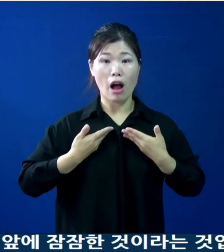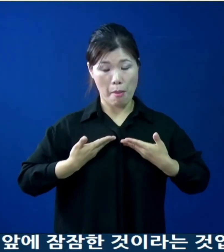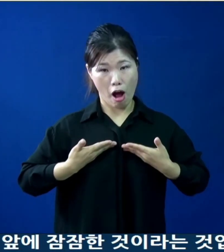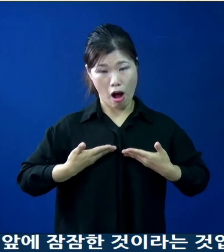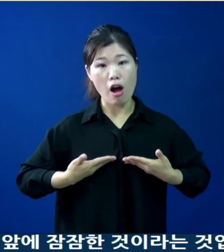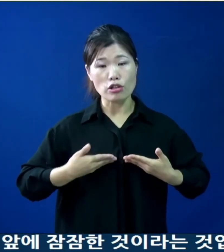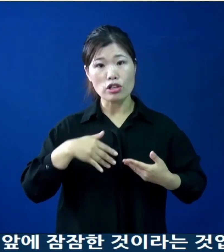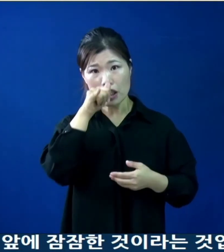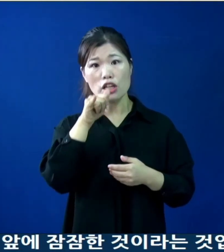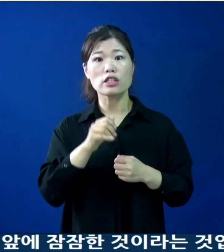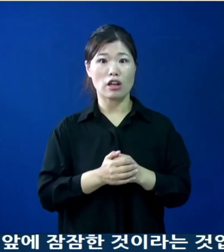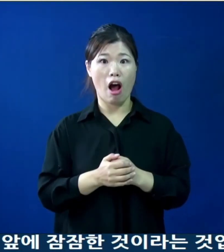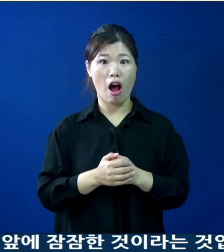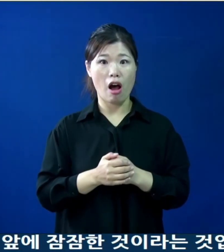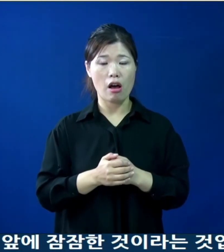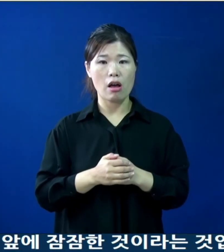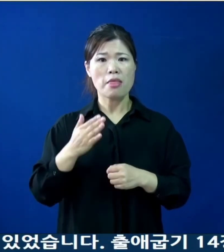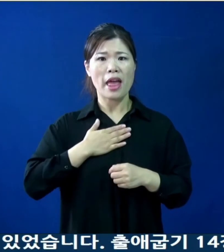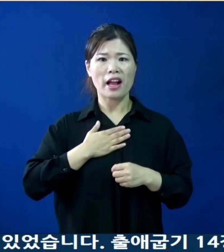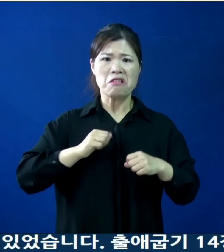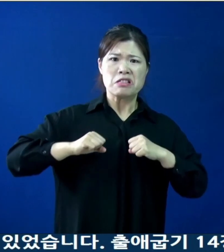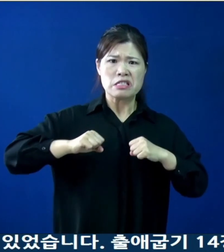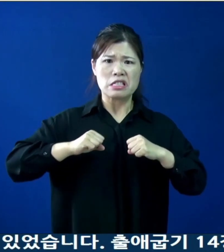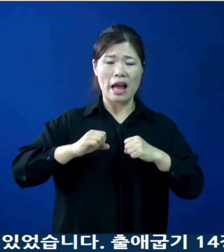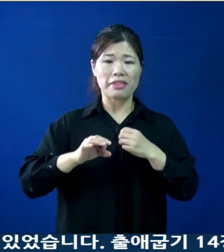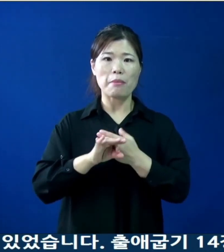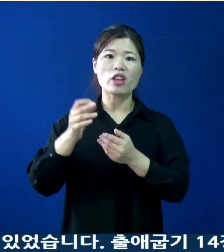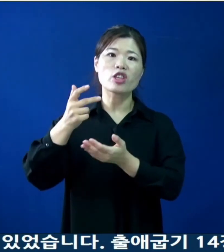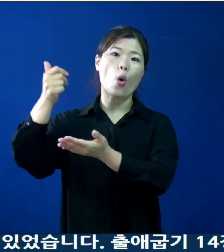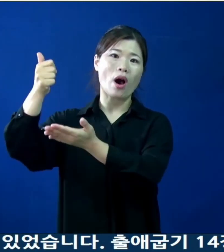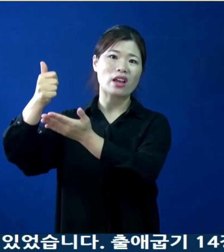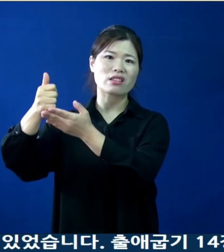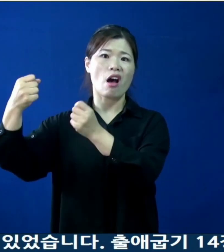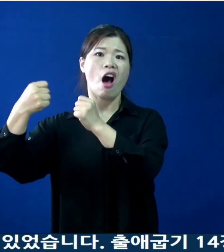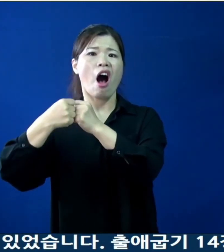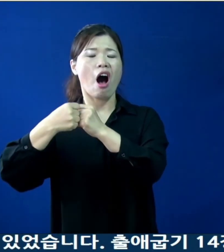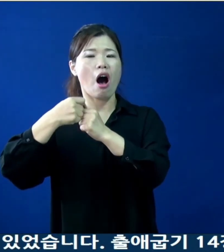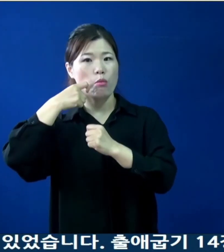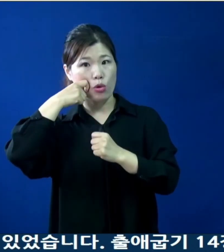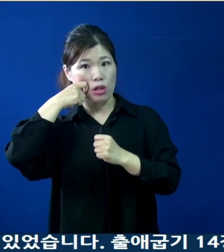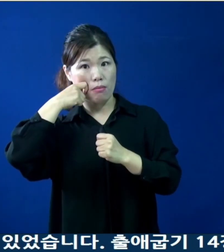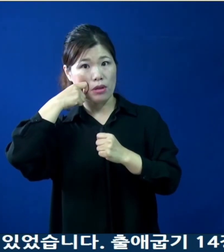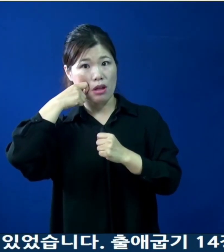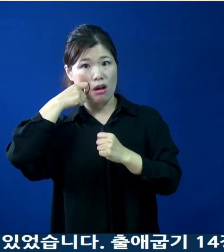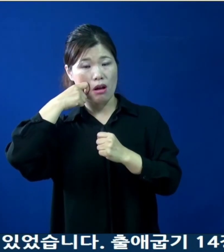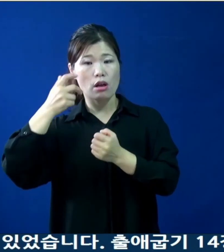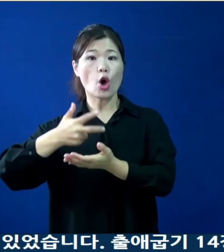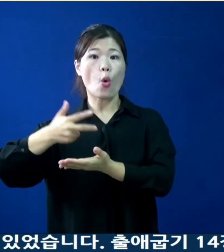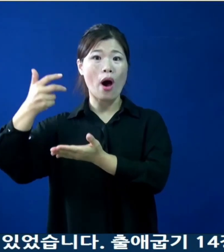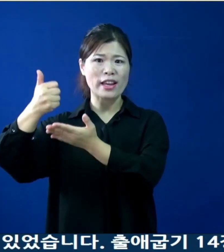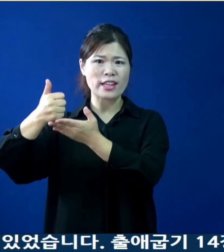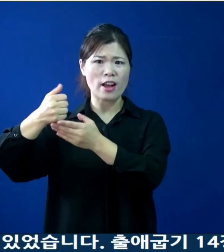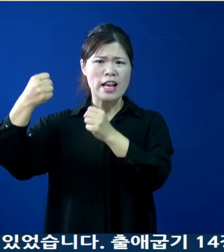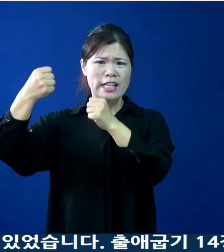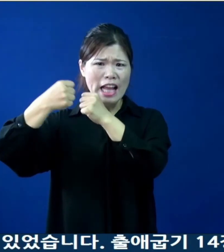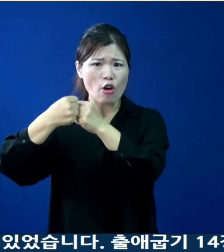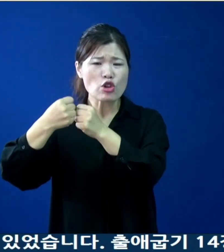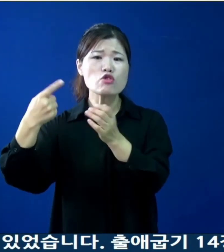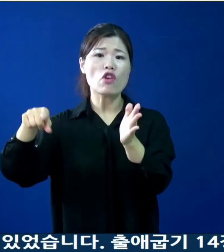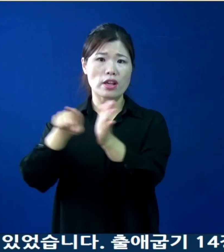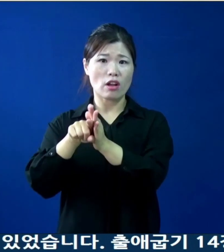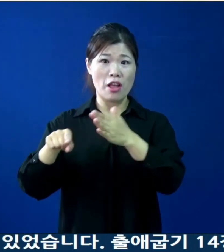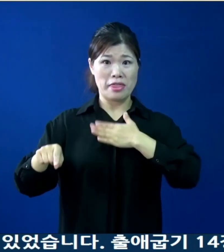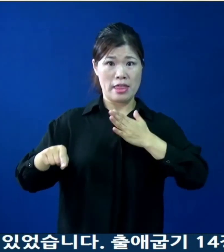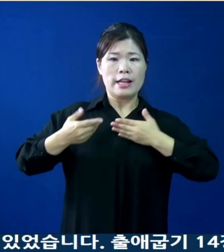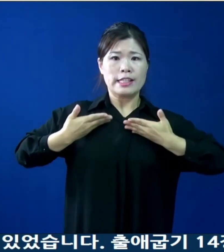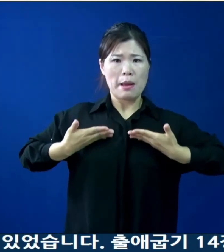있을지니라. 우리가 요동하면요, 여호와께서 싸울 공간이 없어지신다, 이런 뜻입니다. 여호와께서 싸우게 하시기 위해서 너희는 잠잠히